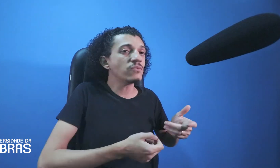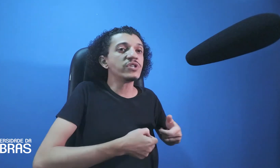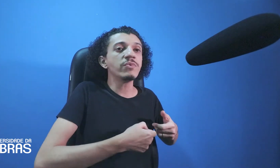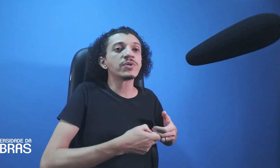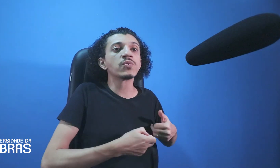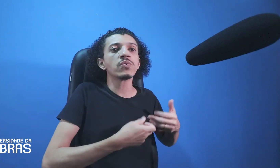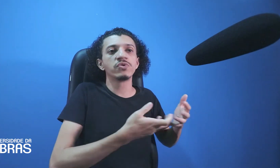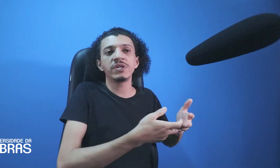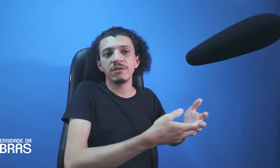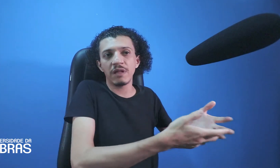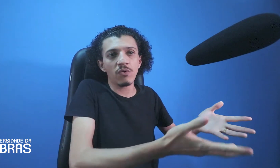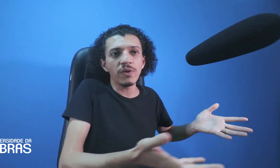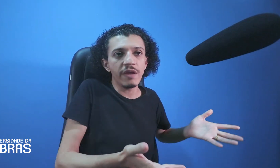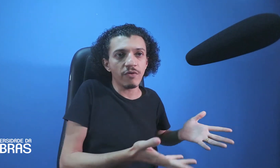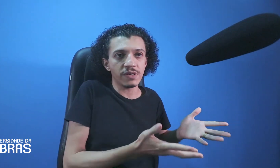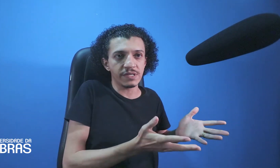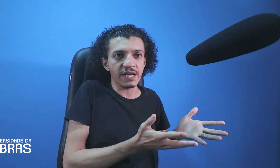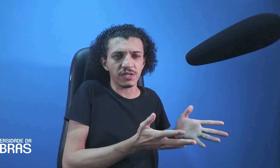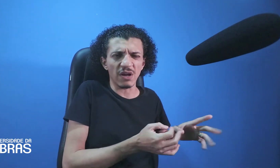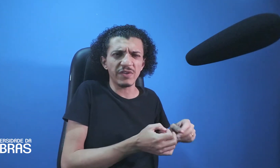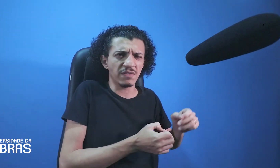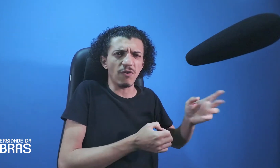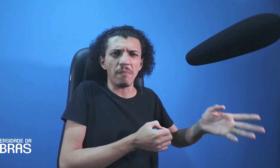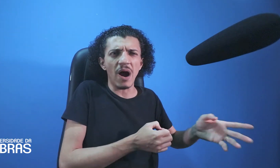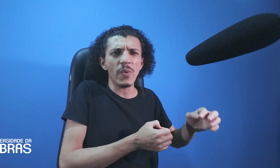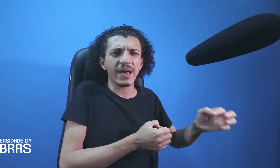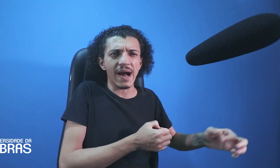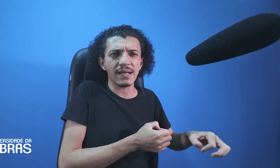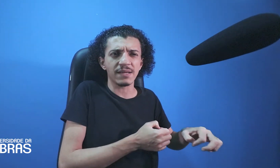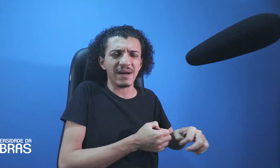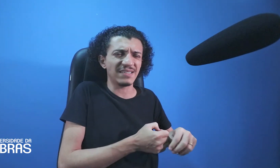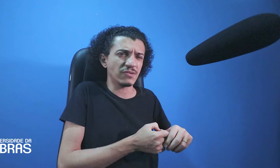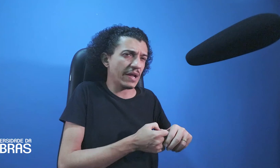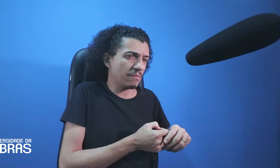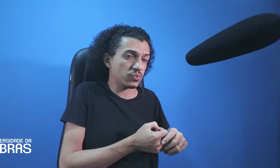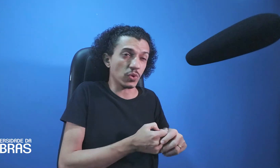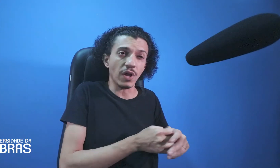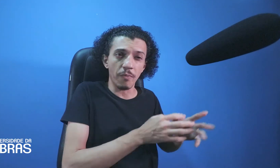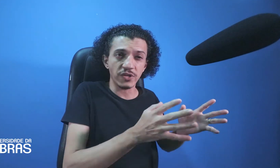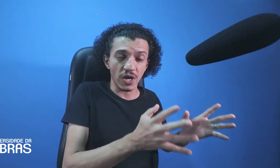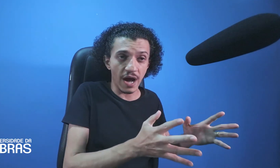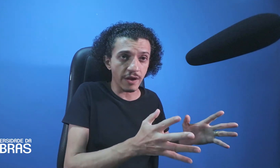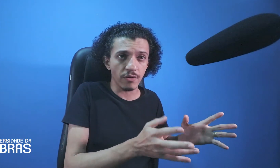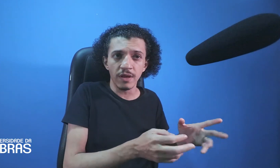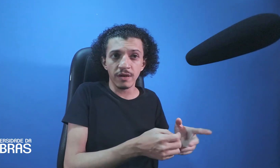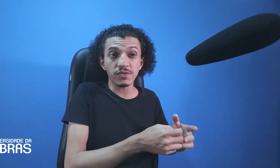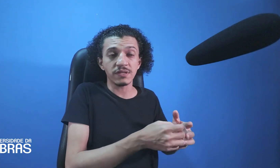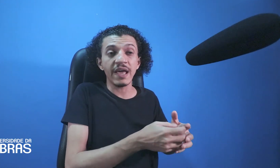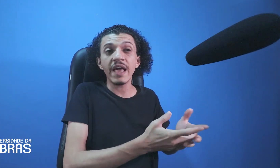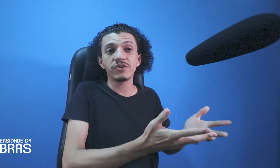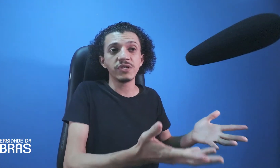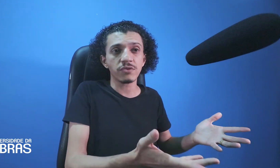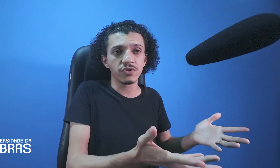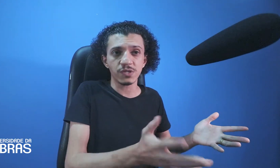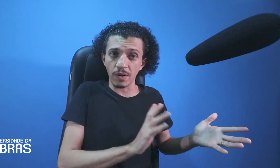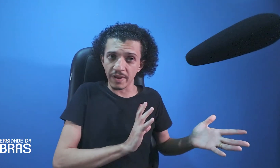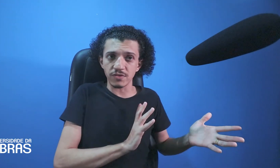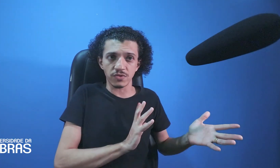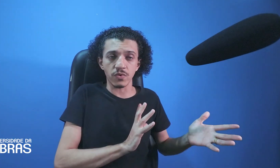tinham estudo de nenhum nível que seja, talvez informal em casa, mas isso era totalmente raro, não se tem registro disso, pelo menos eu